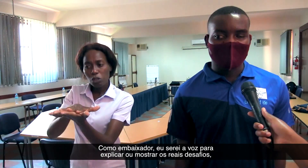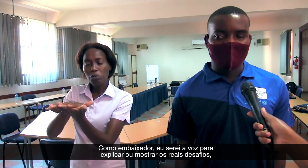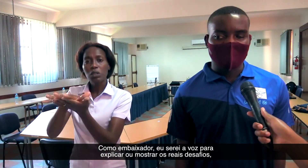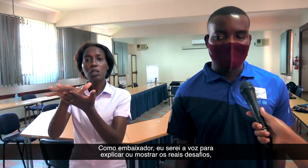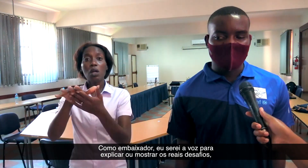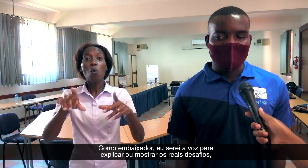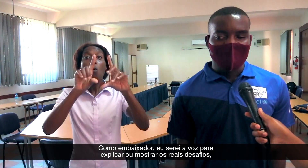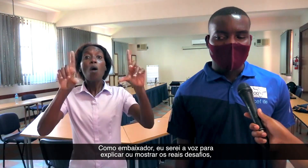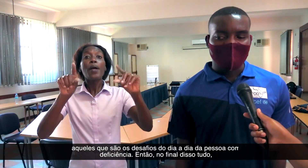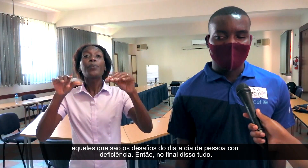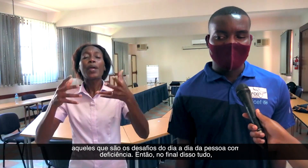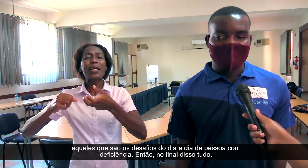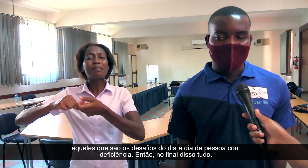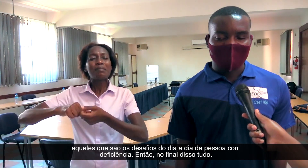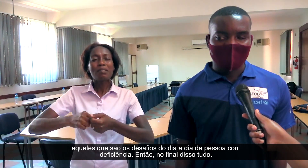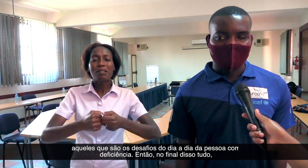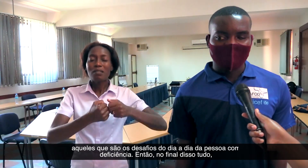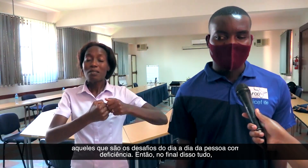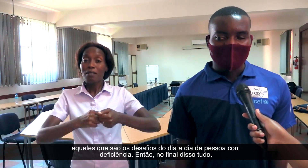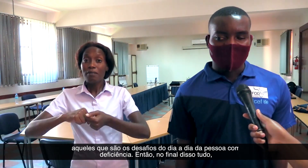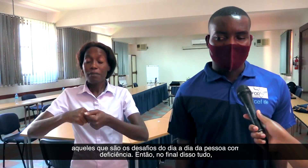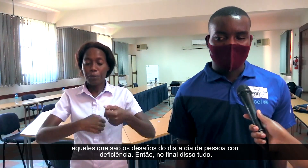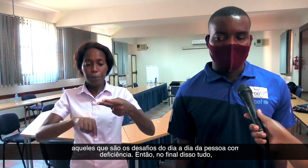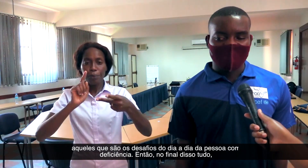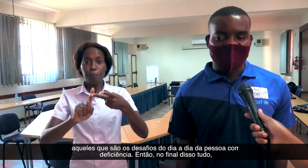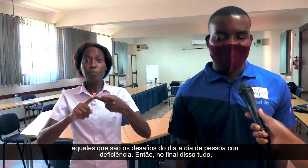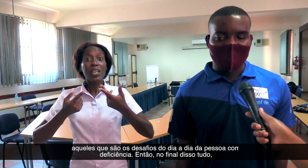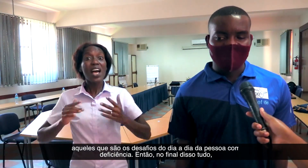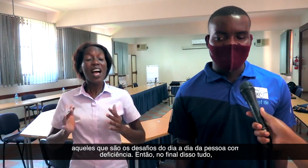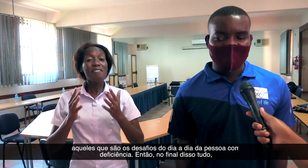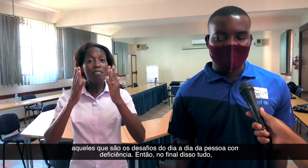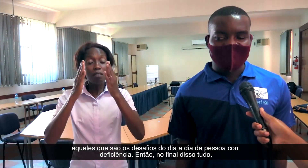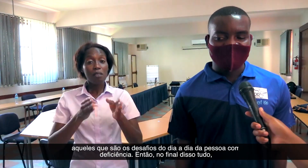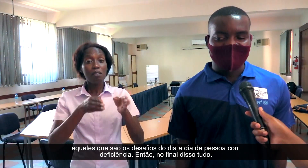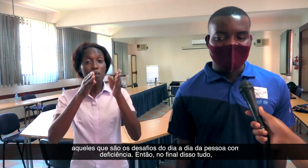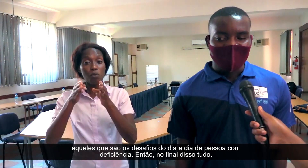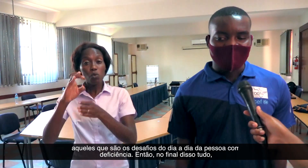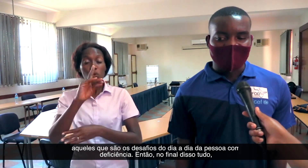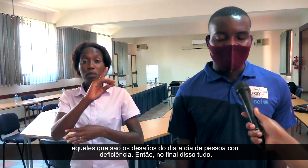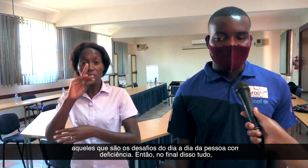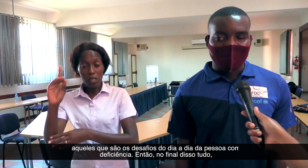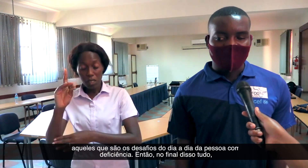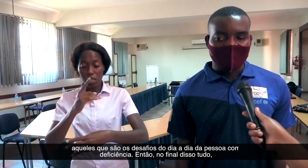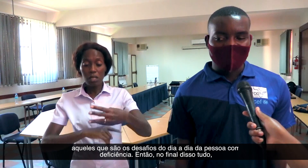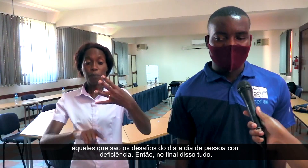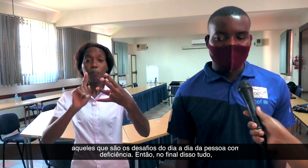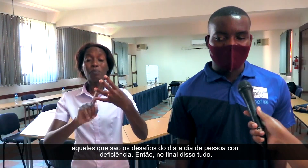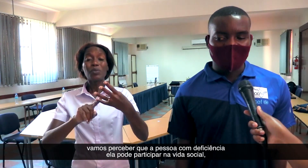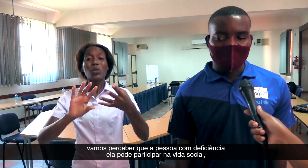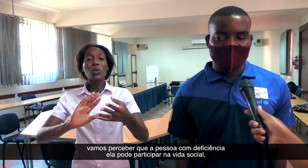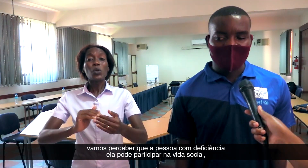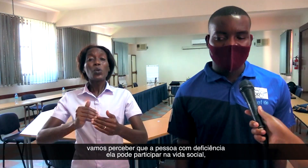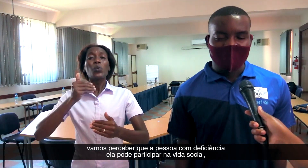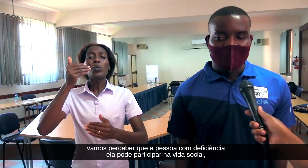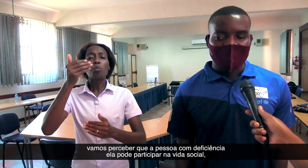reais desafios, aquilo que é a vida do dia a dia da pessoa com deficiência. Então, no final disso tudo, nós